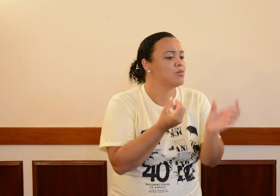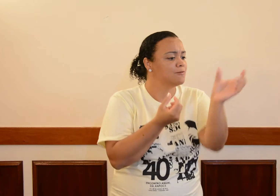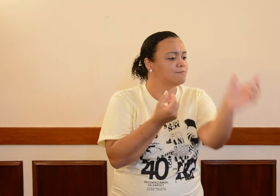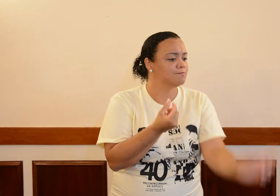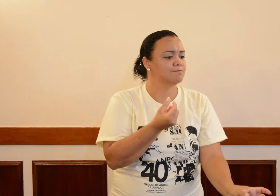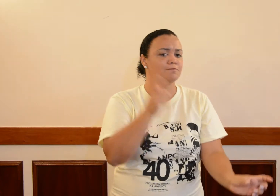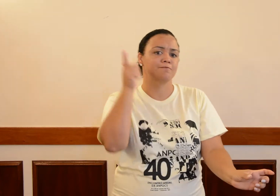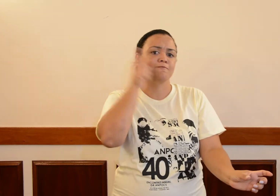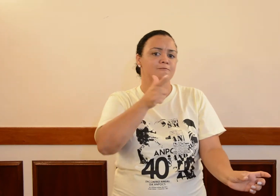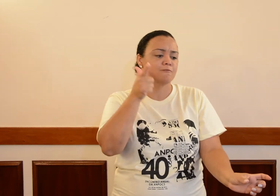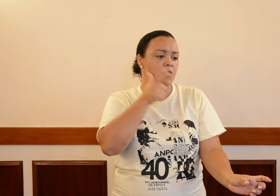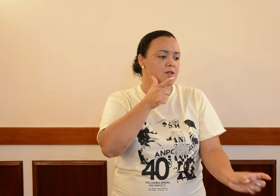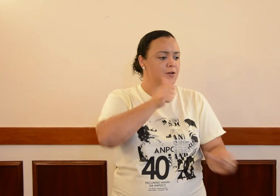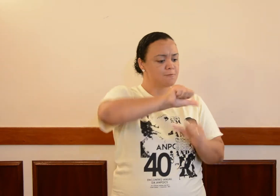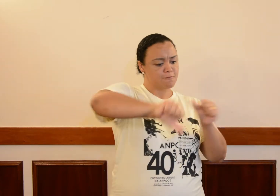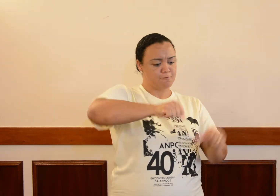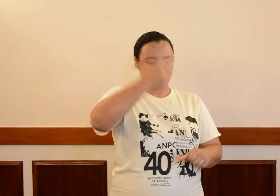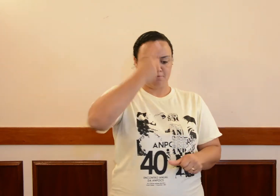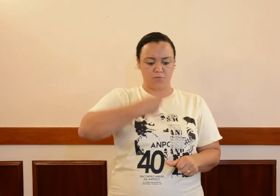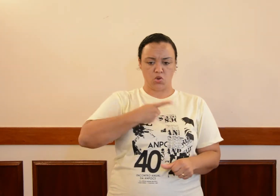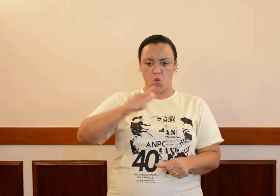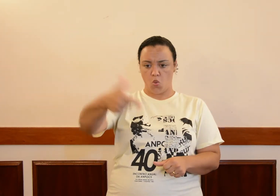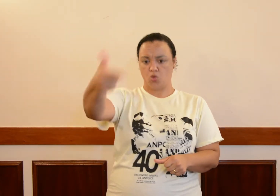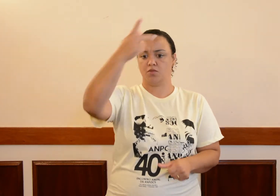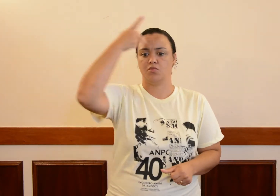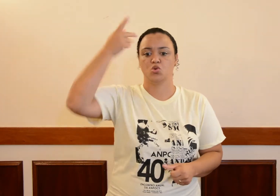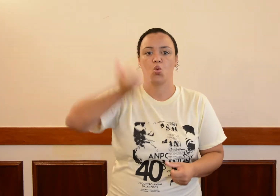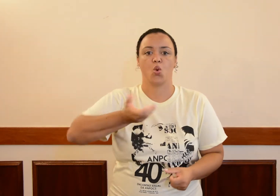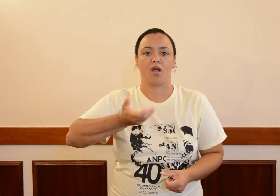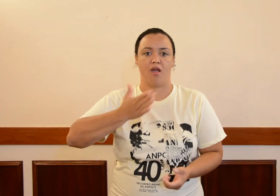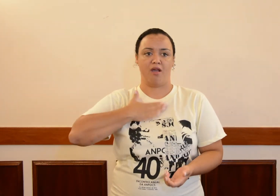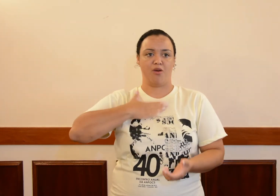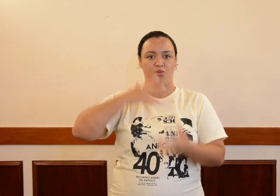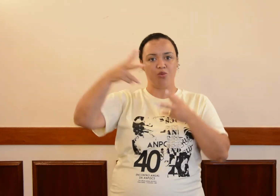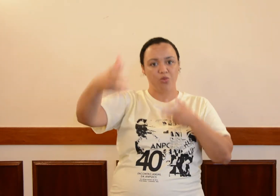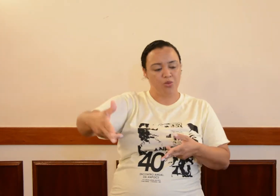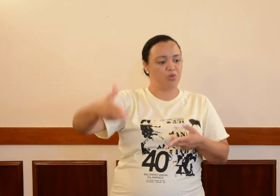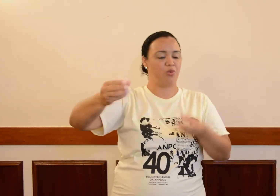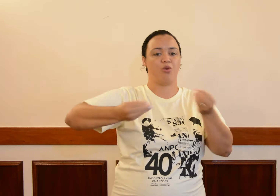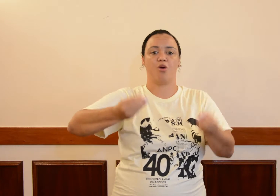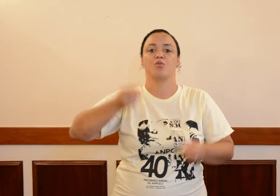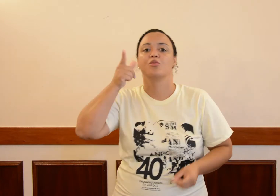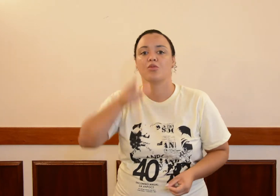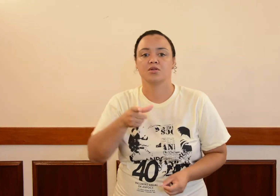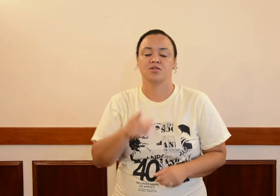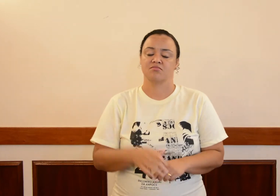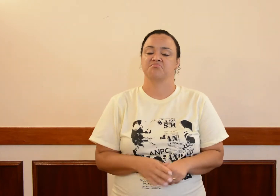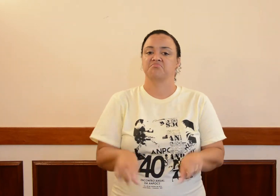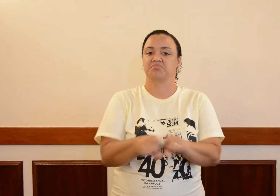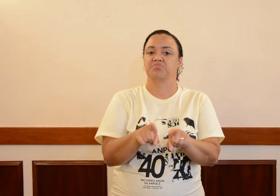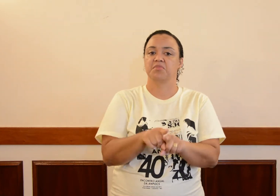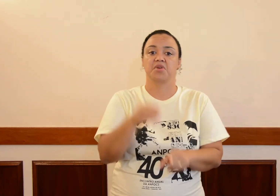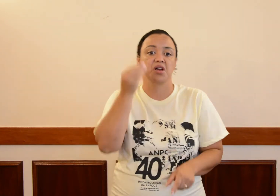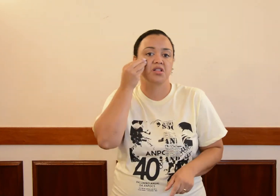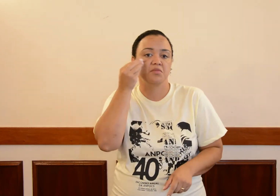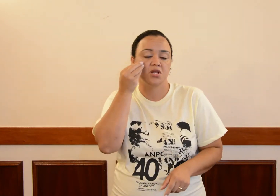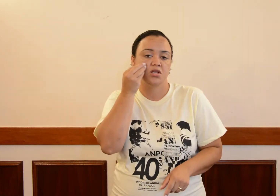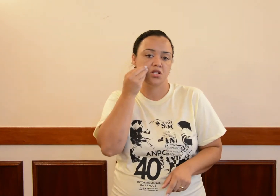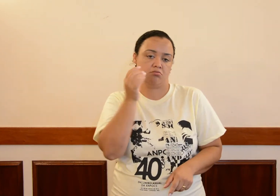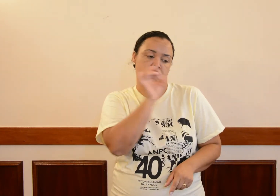própria política pública. A partir do ponto de vista das experiências individuais de Tomás, então, analisa